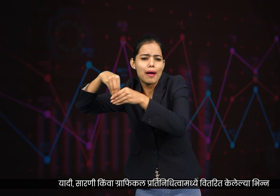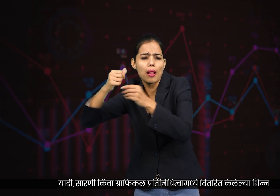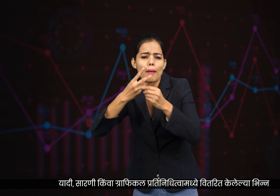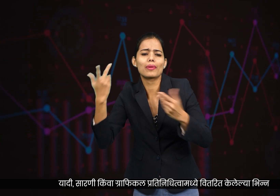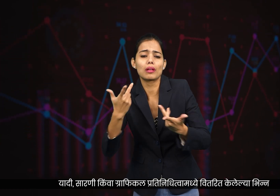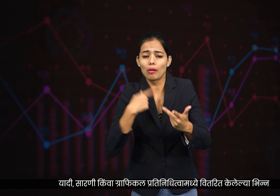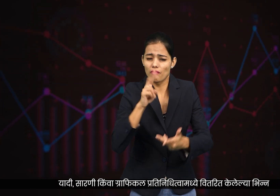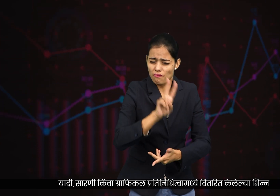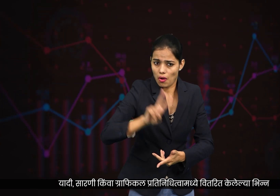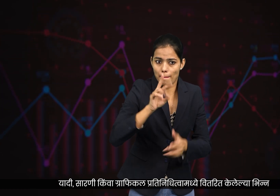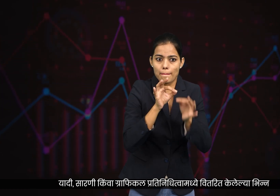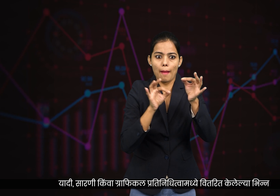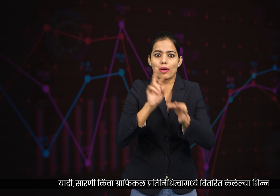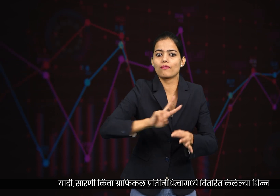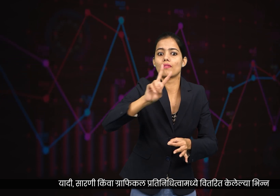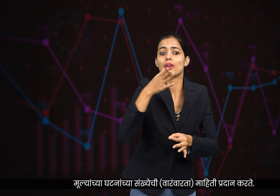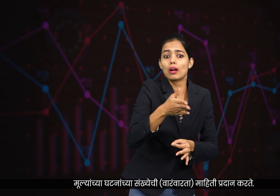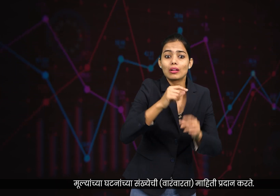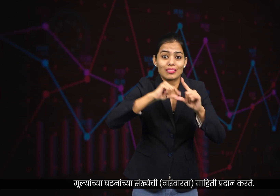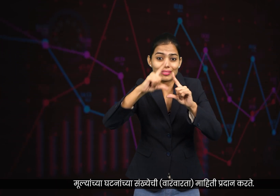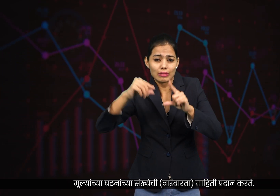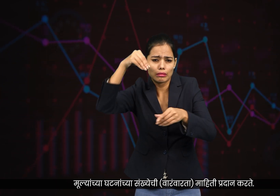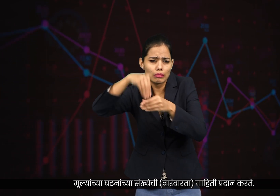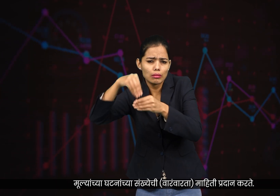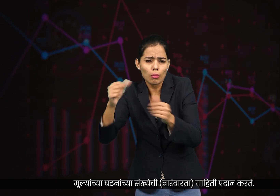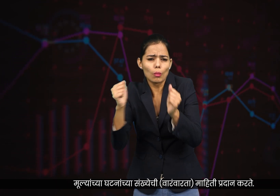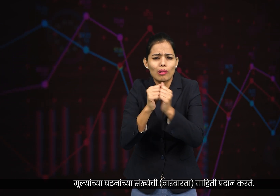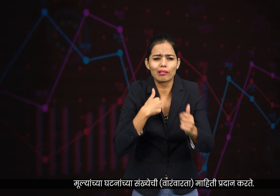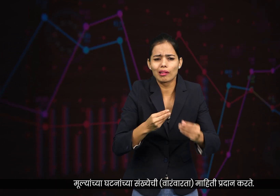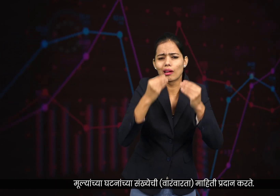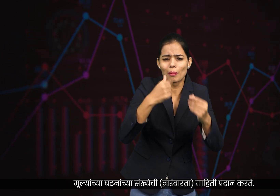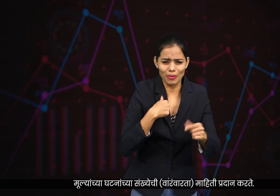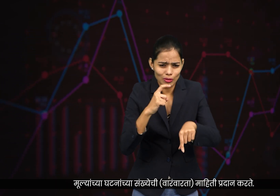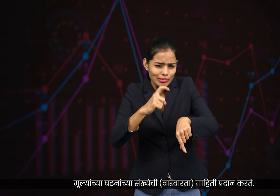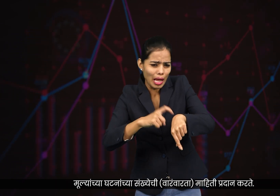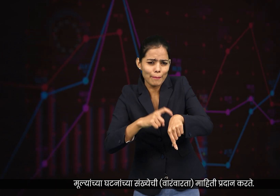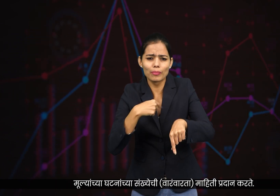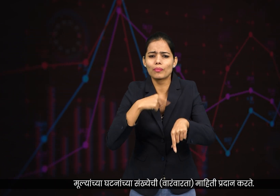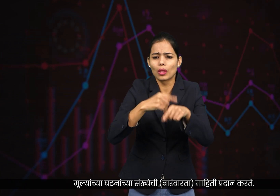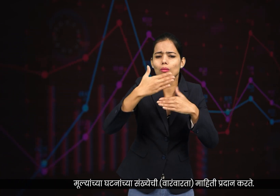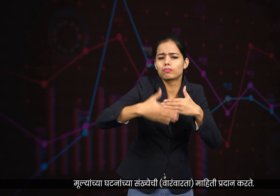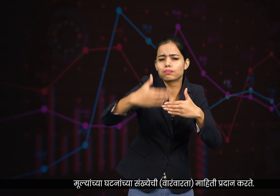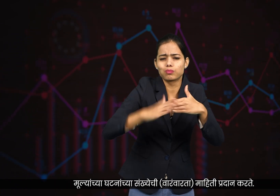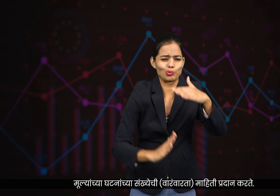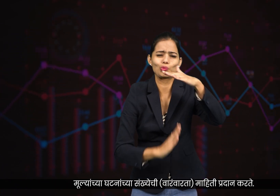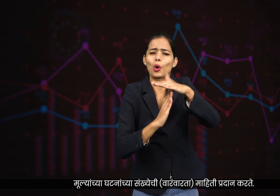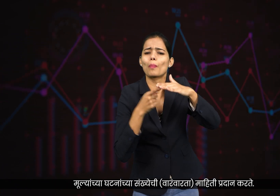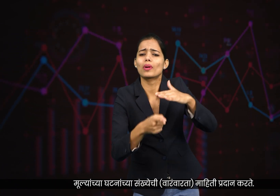प्रतिनिधीद्वारे वितरित केलेल्या भिन्न मूल्यांच्या घटकांच्या संख्येची वारंवारता माहिती प्रदान करते।